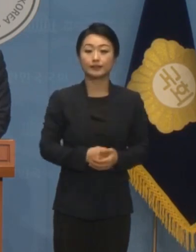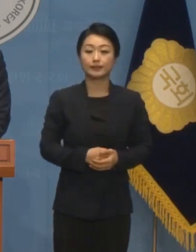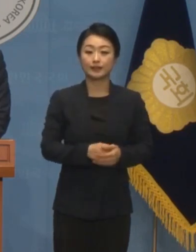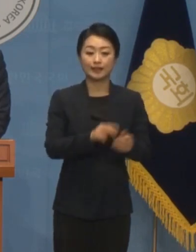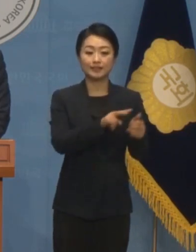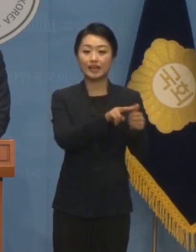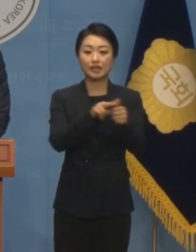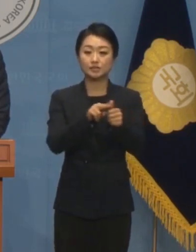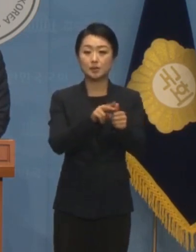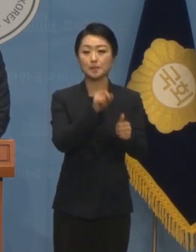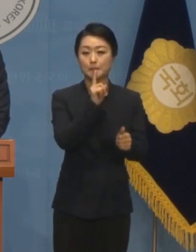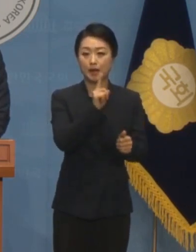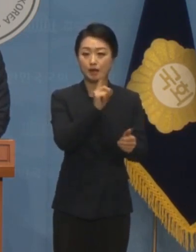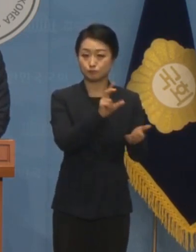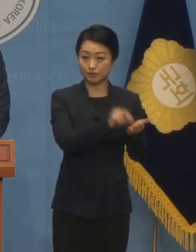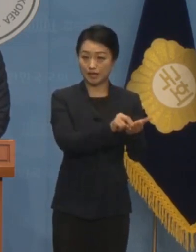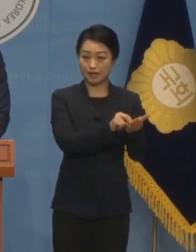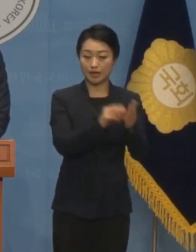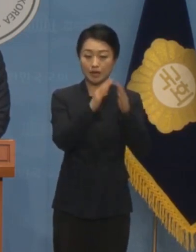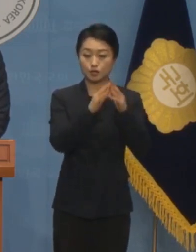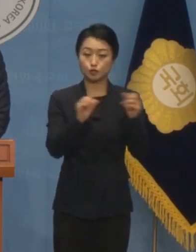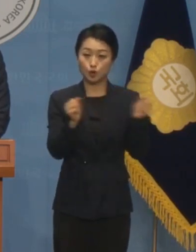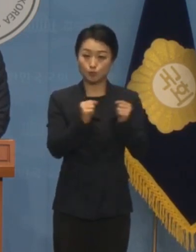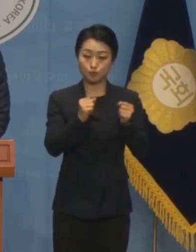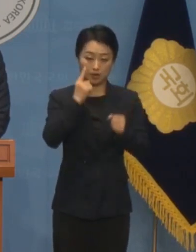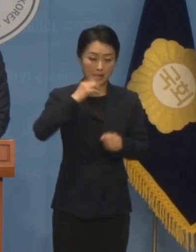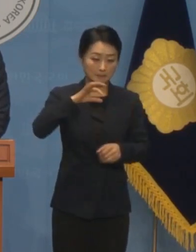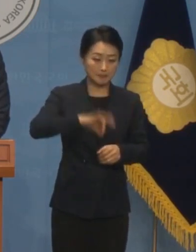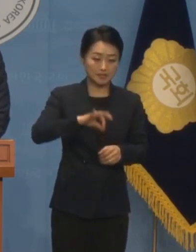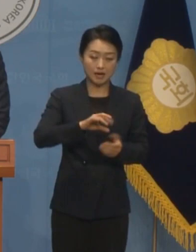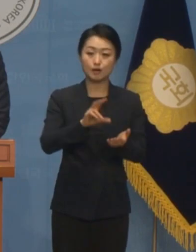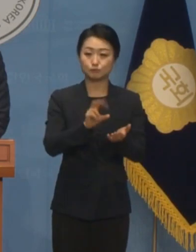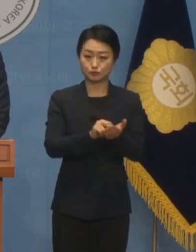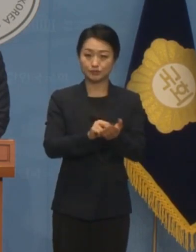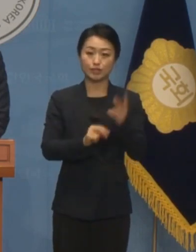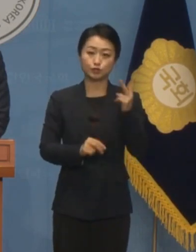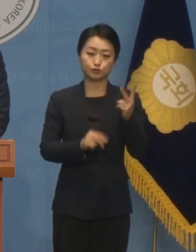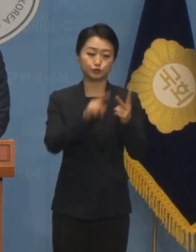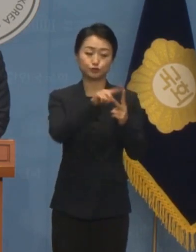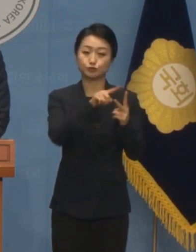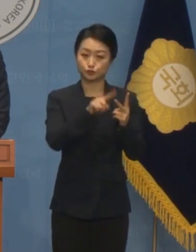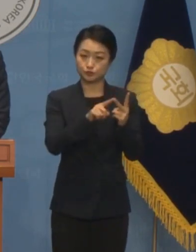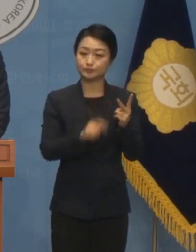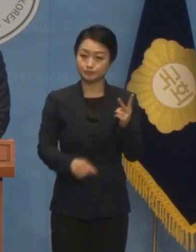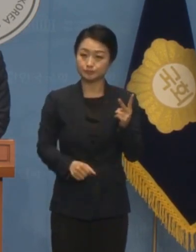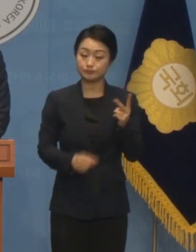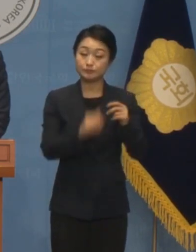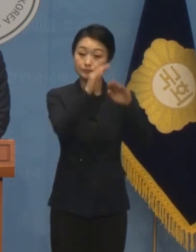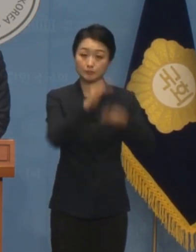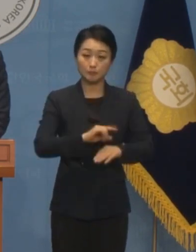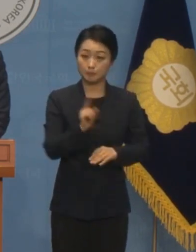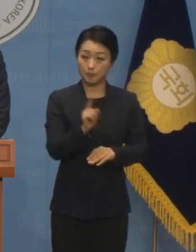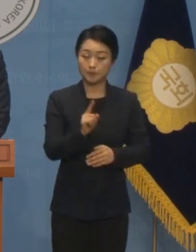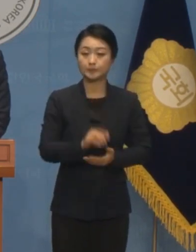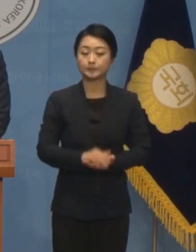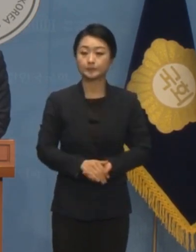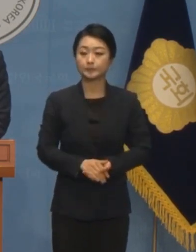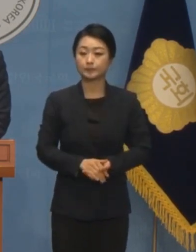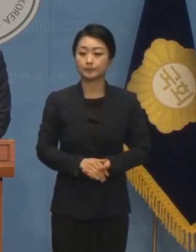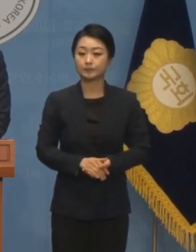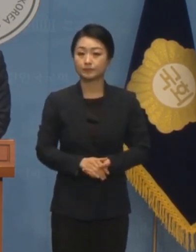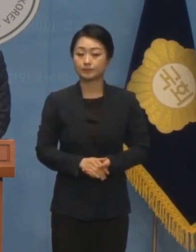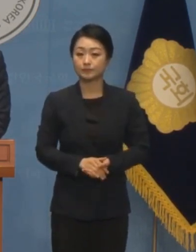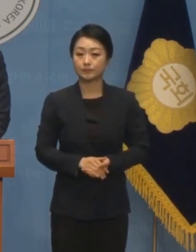간첩 발언과 전라북도에 대한 비하 발언이 나왔습니다. 내용인즉